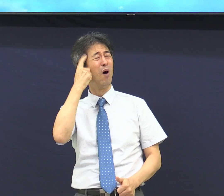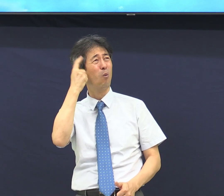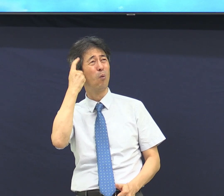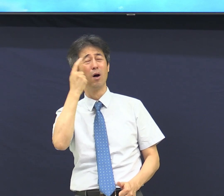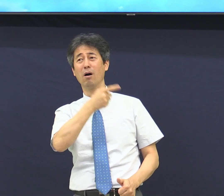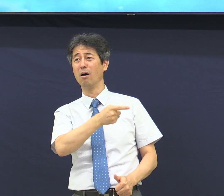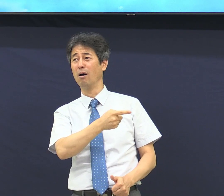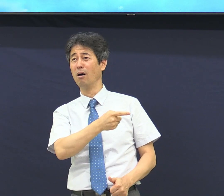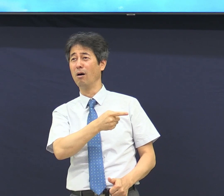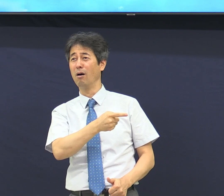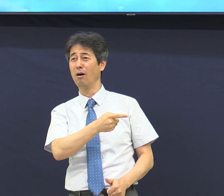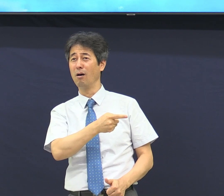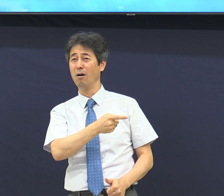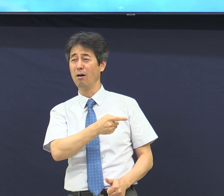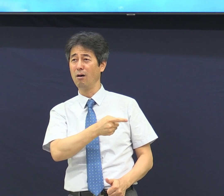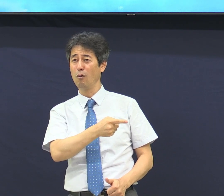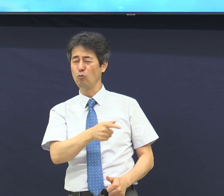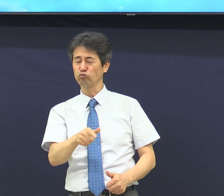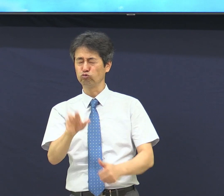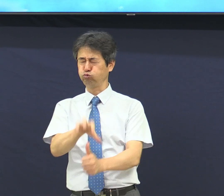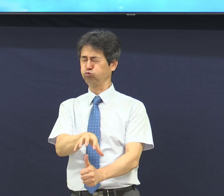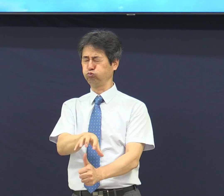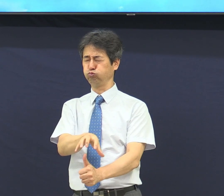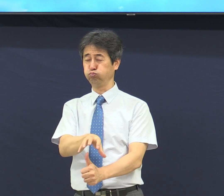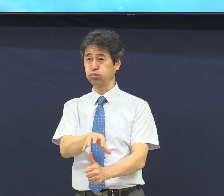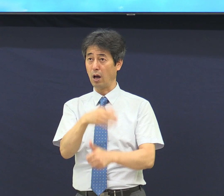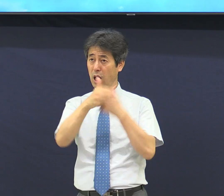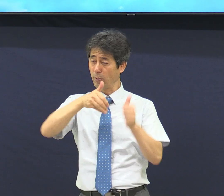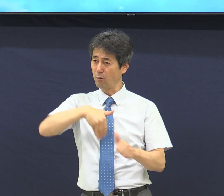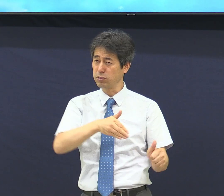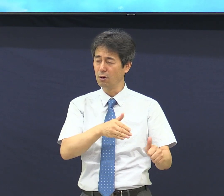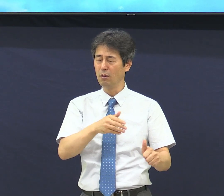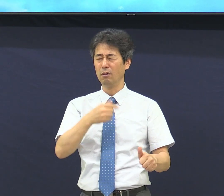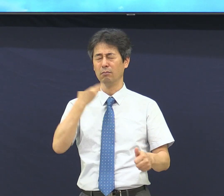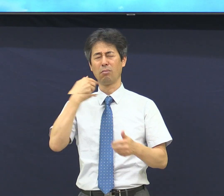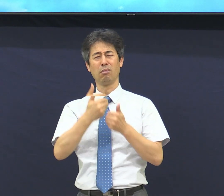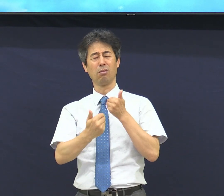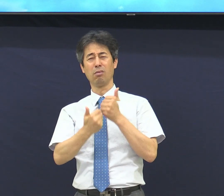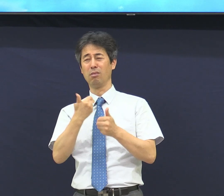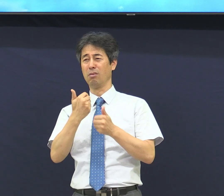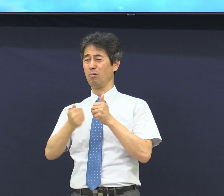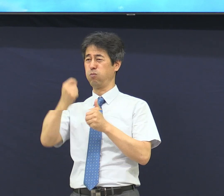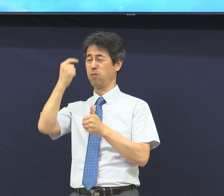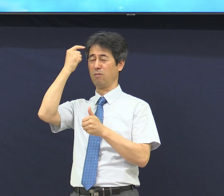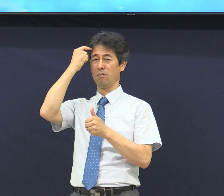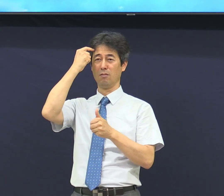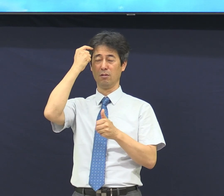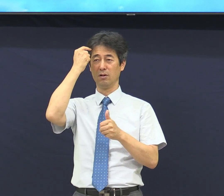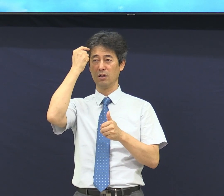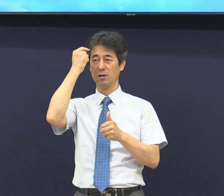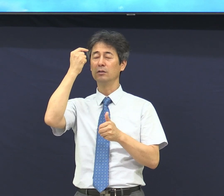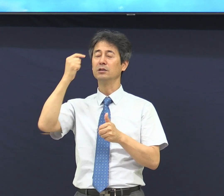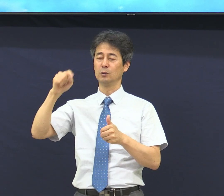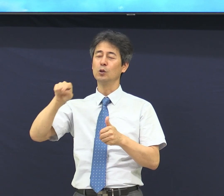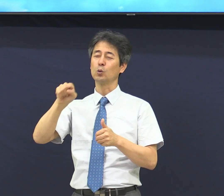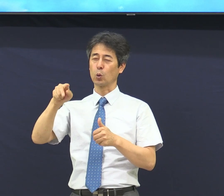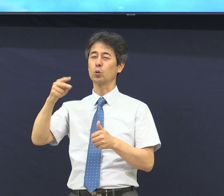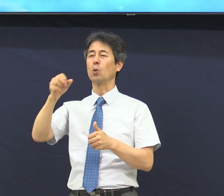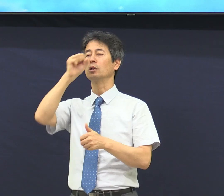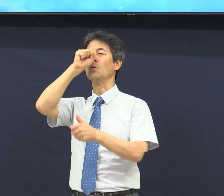그들의 생명을 구해주면 좋은데 그렇지 않고 그들을 보내지 않고 구속하는 것이 하나님의 섭리다